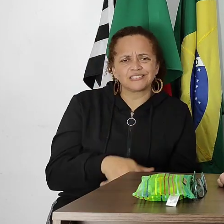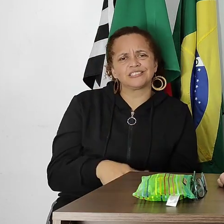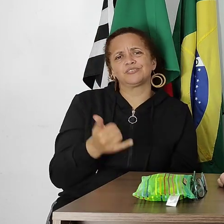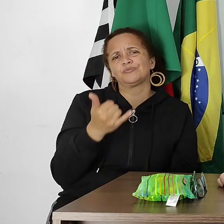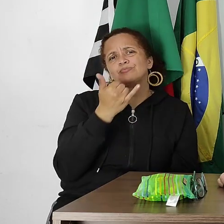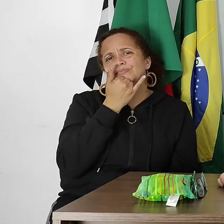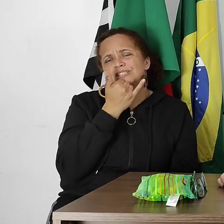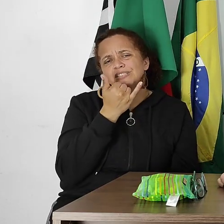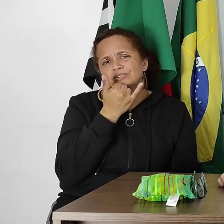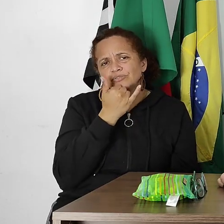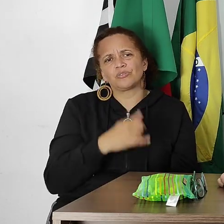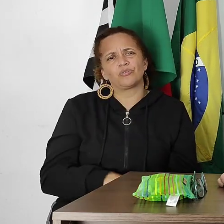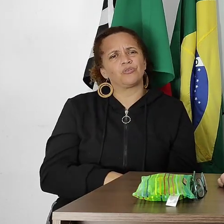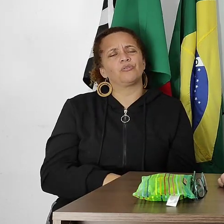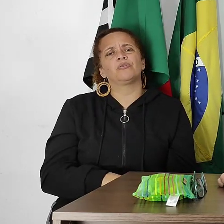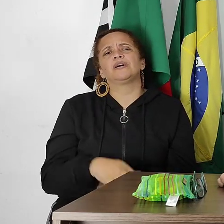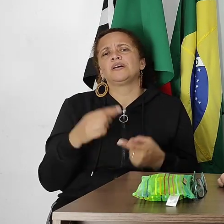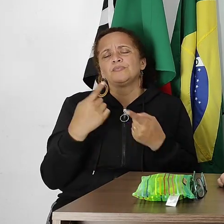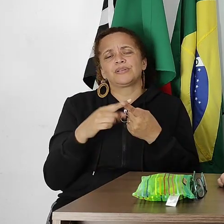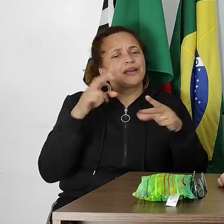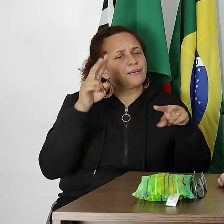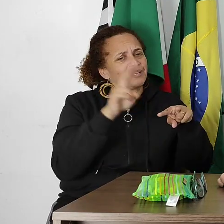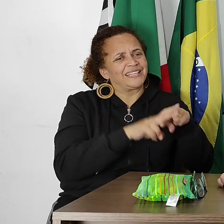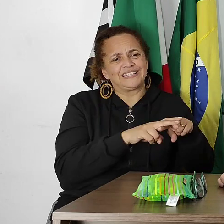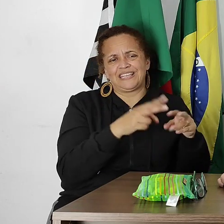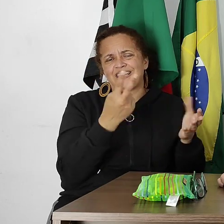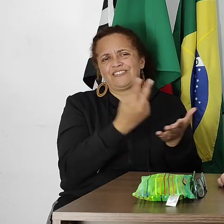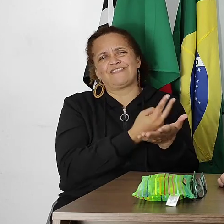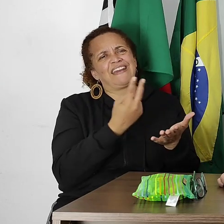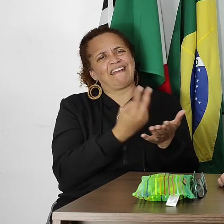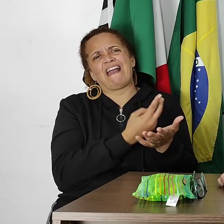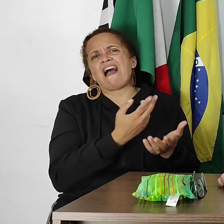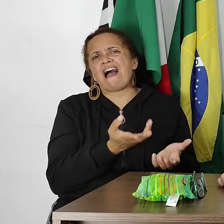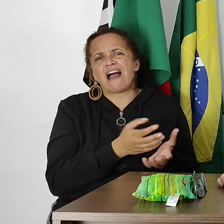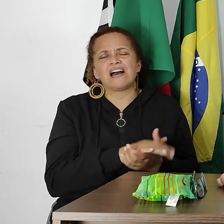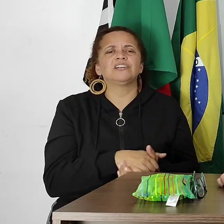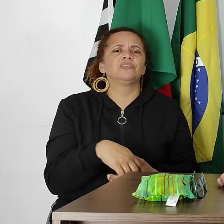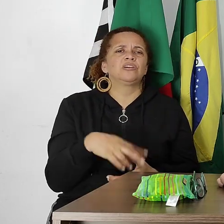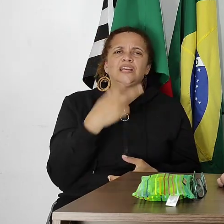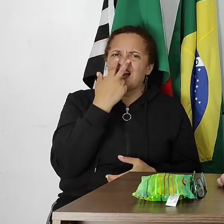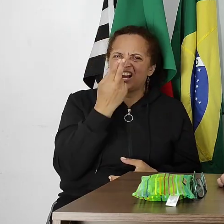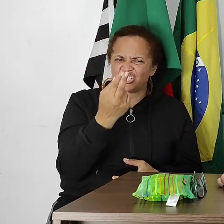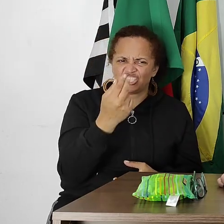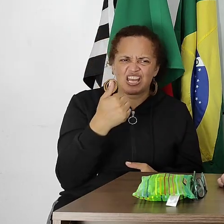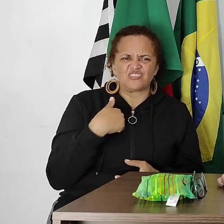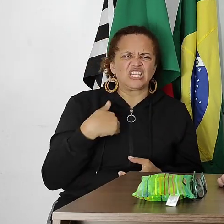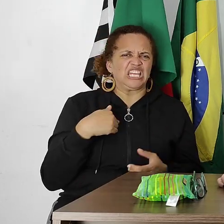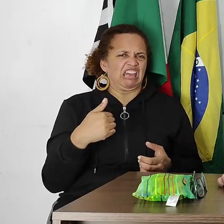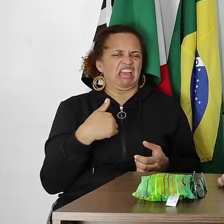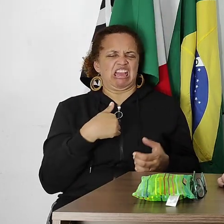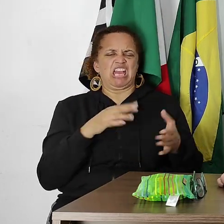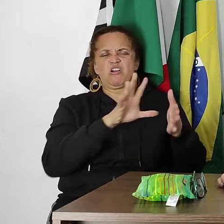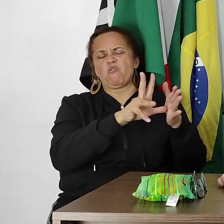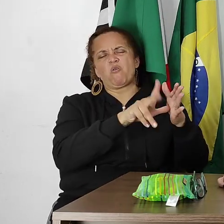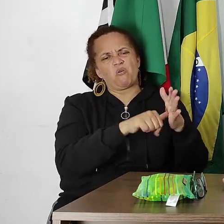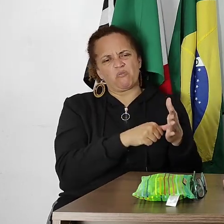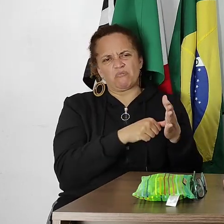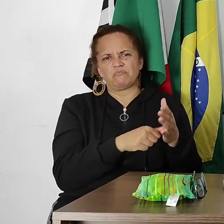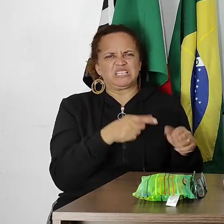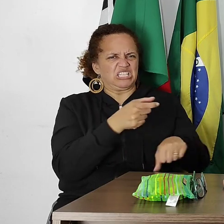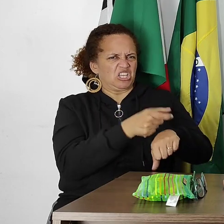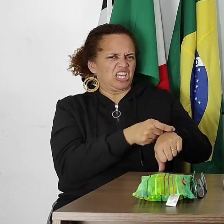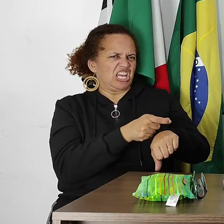por engano que aconteceu isso. Acharam que era eu que estava no lugar furtando acho que era um